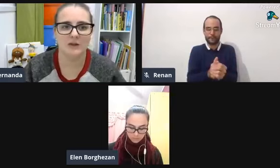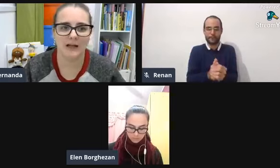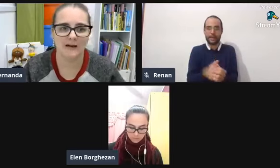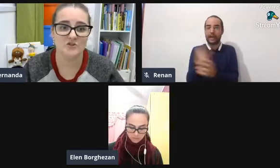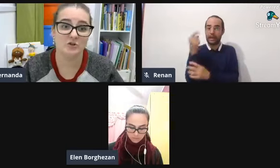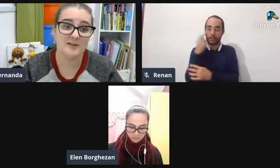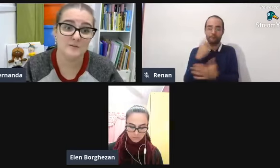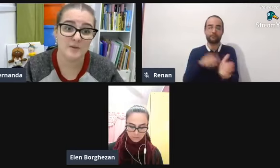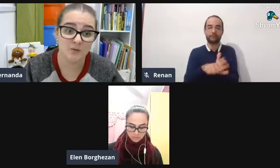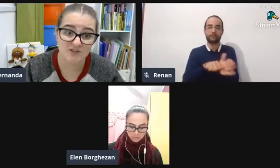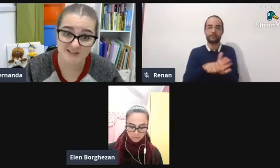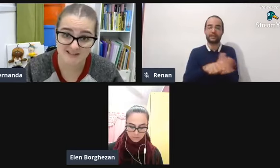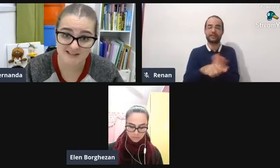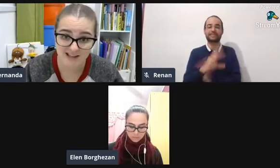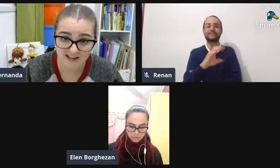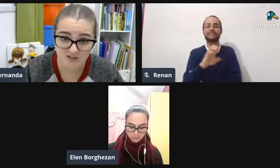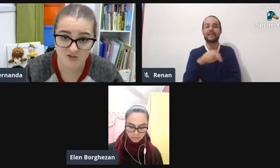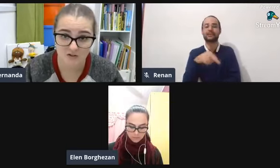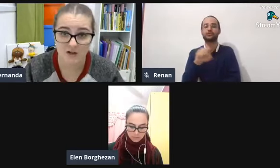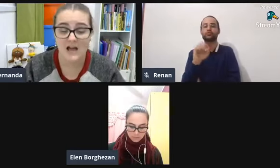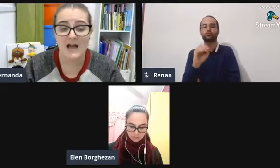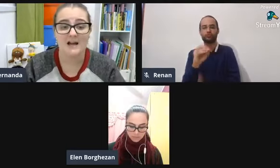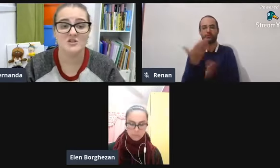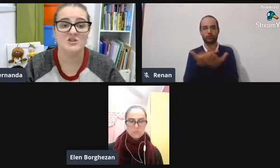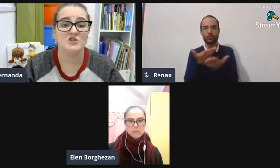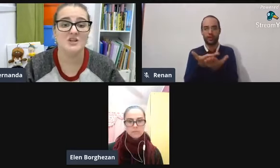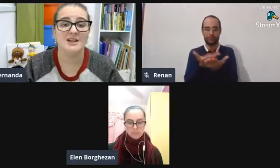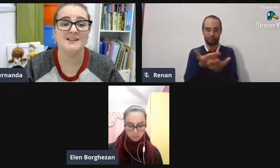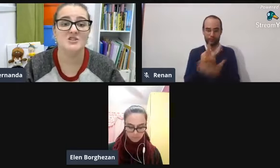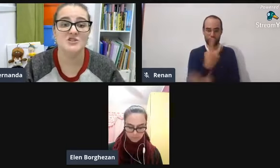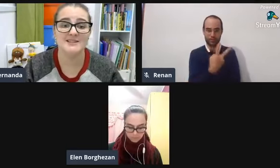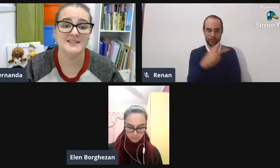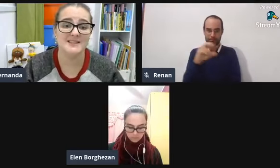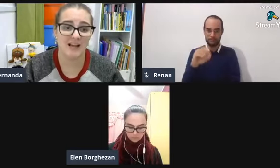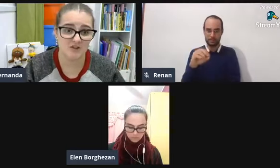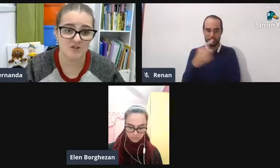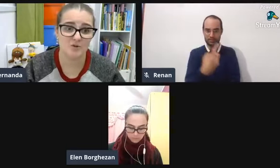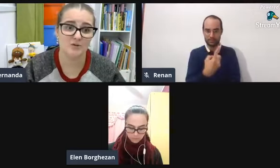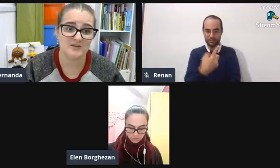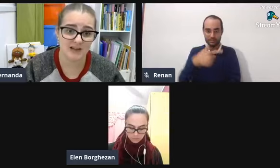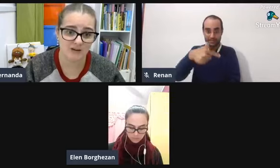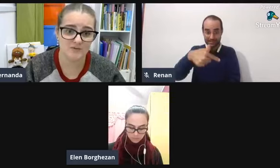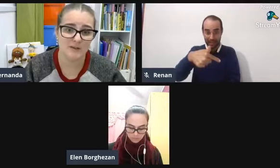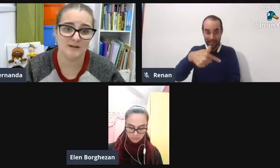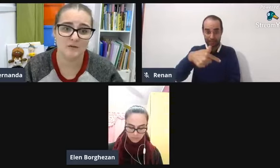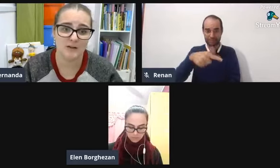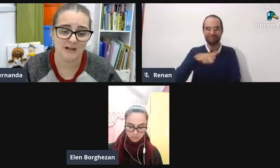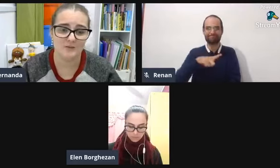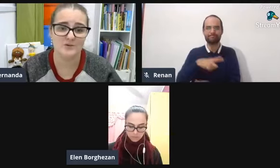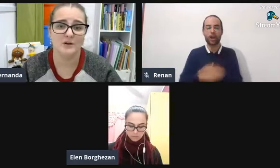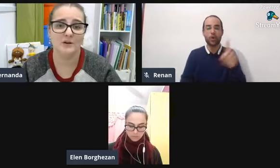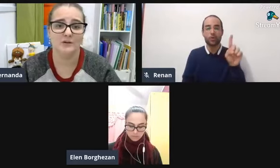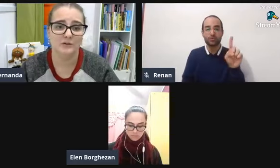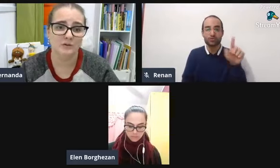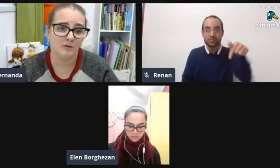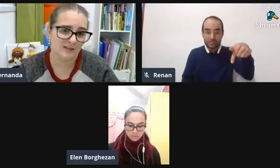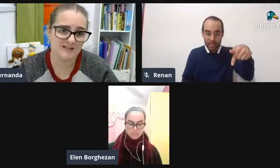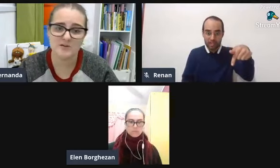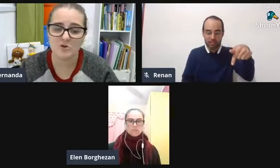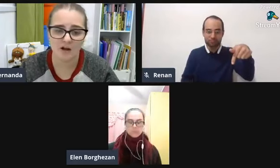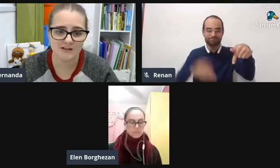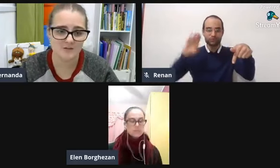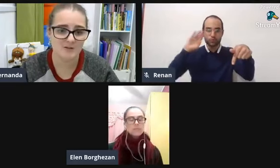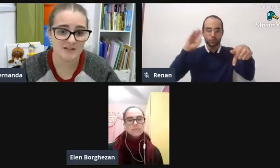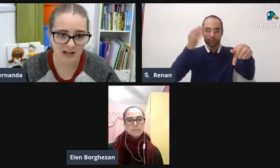censo escolar de 2017, a gente tinha 17 surdos-cegos matriculados